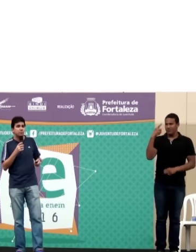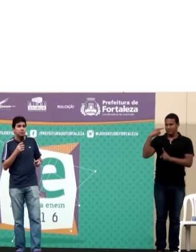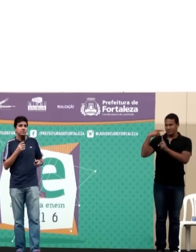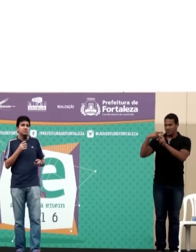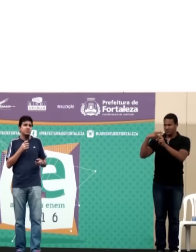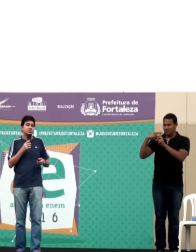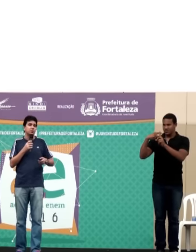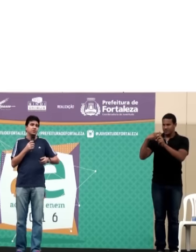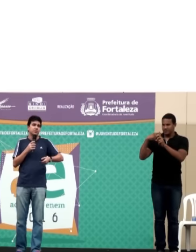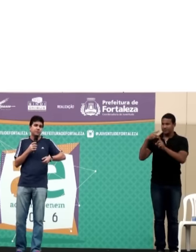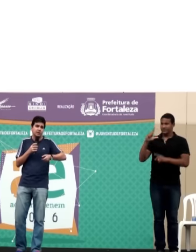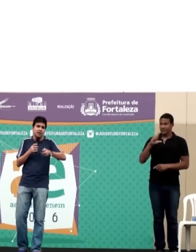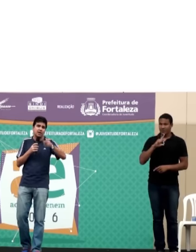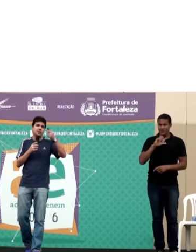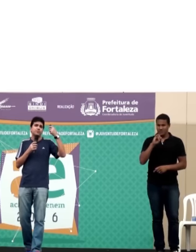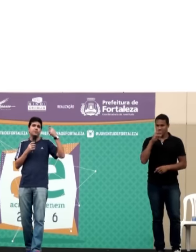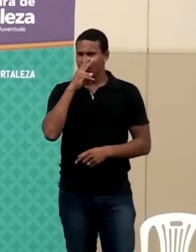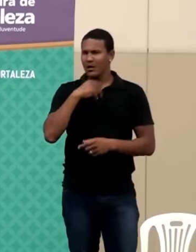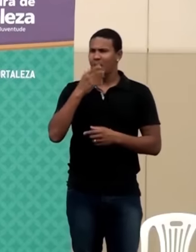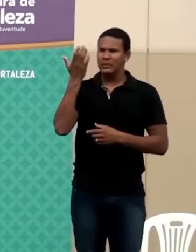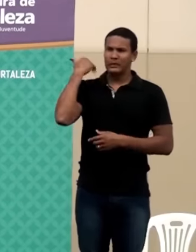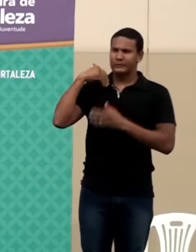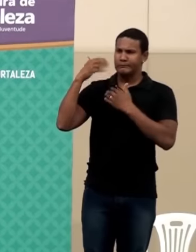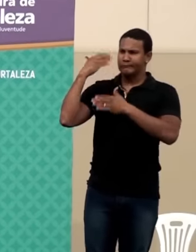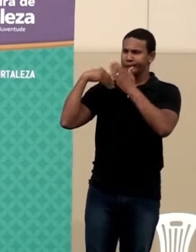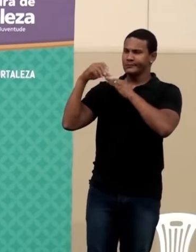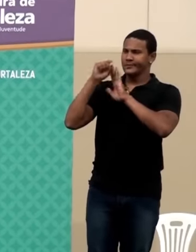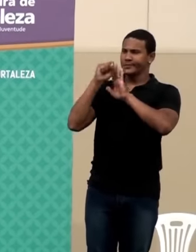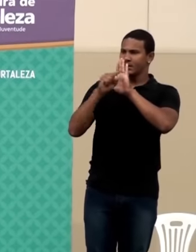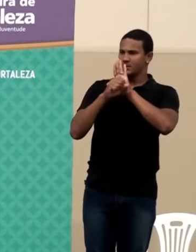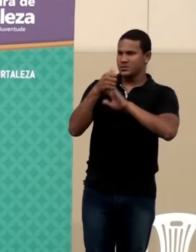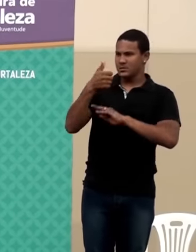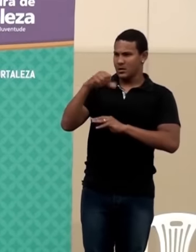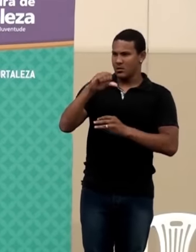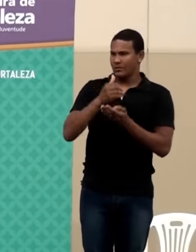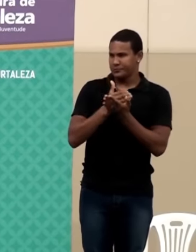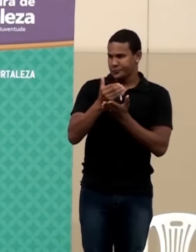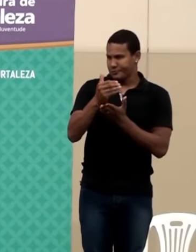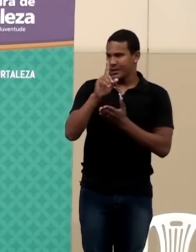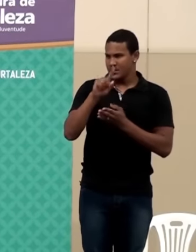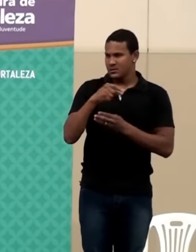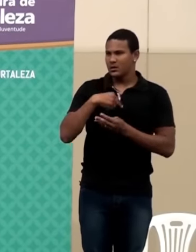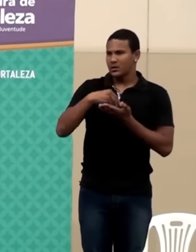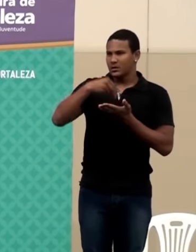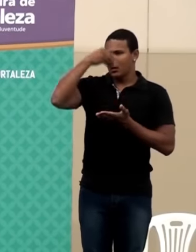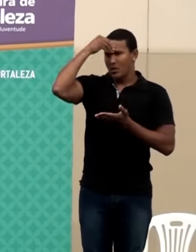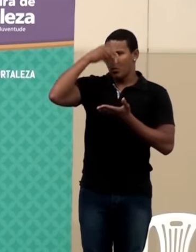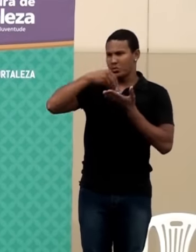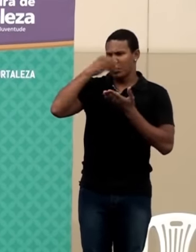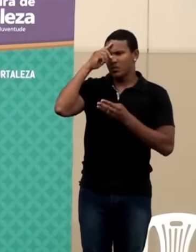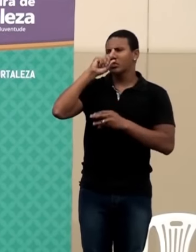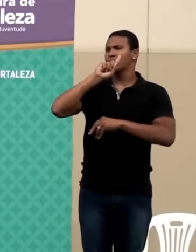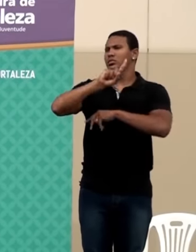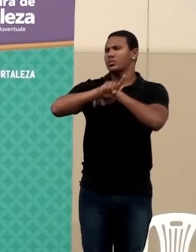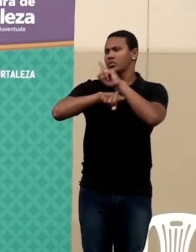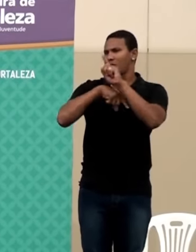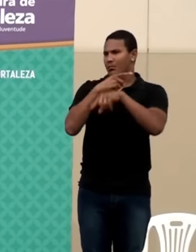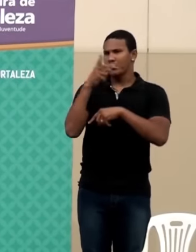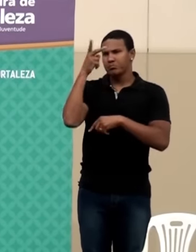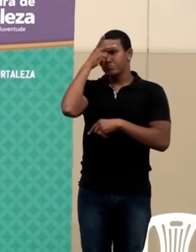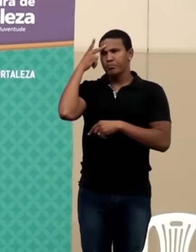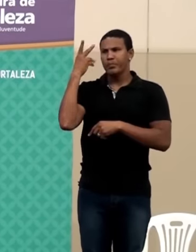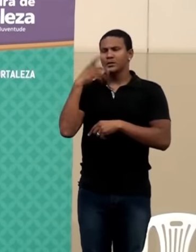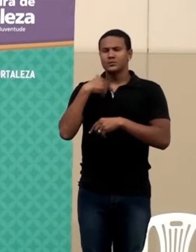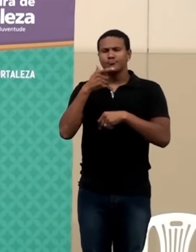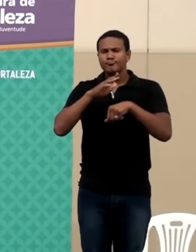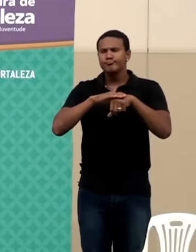Arrhenius propôs essa teoria, foi lá no final do século XIX. Essa teoria sofreu depois uma modificação,